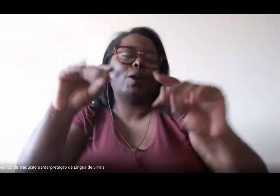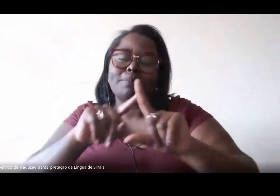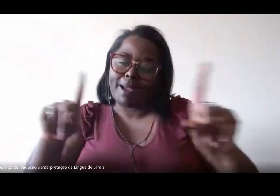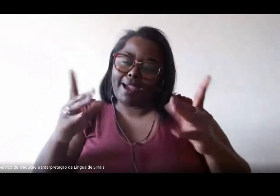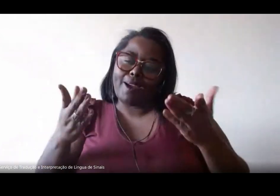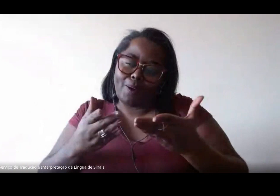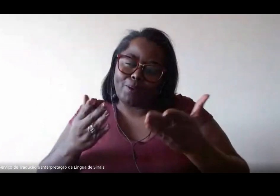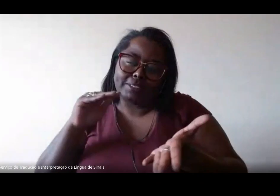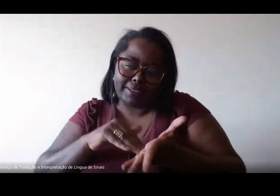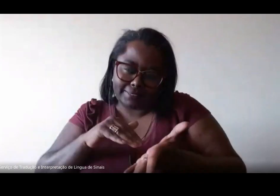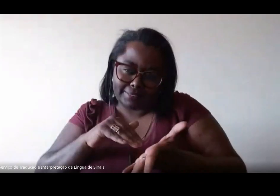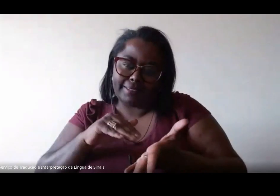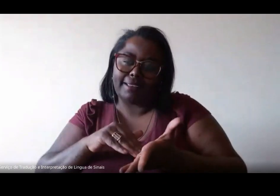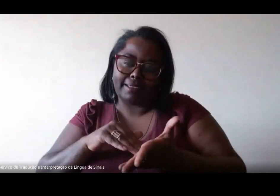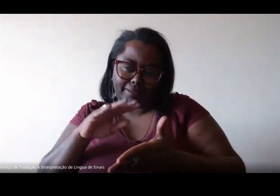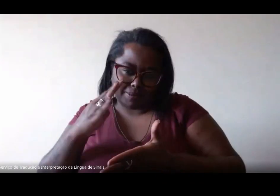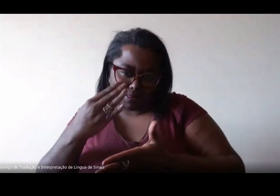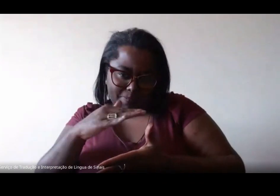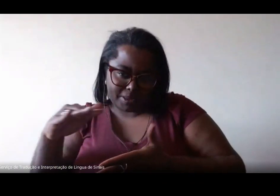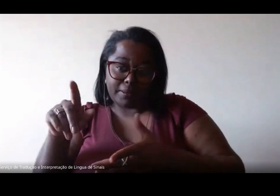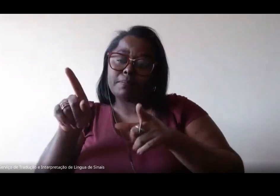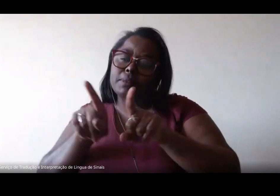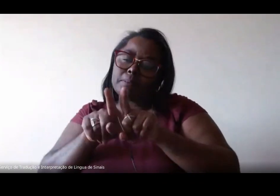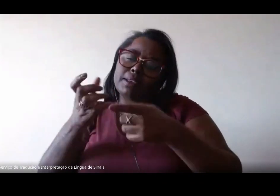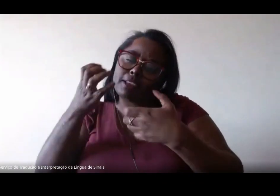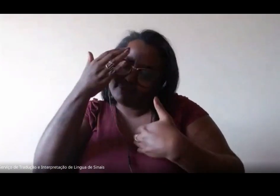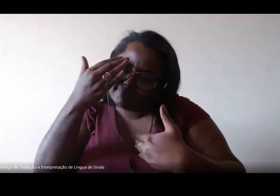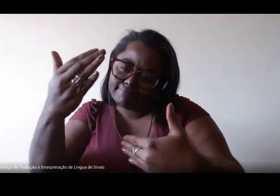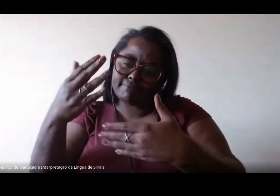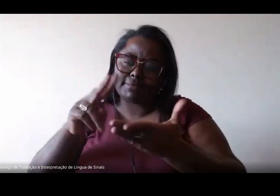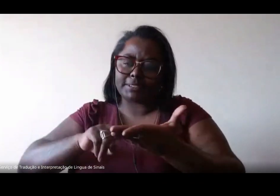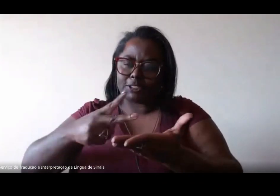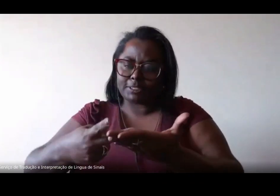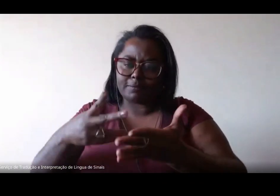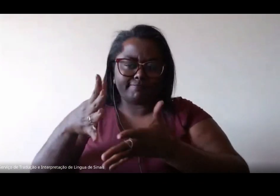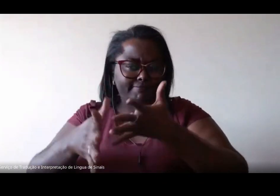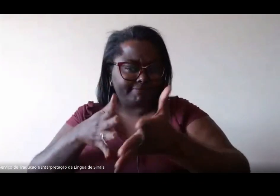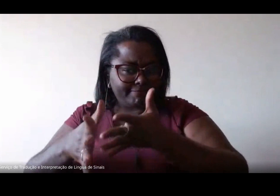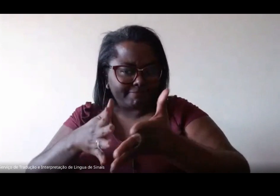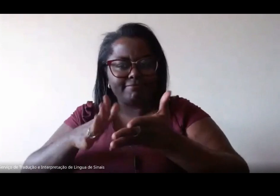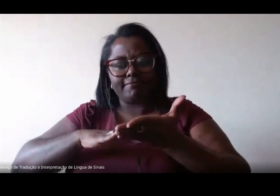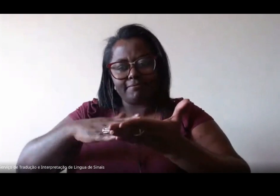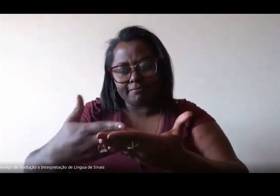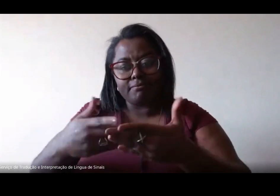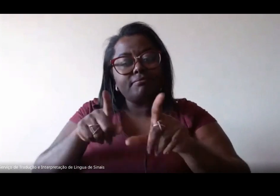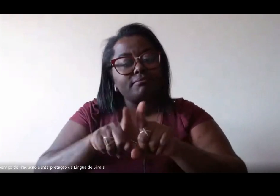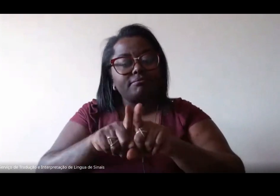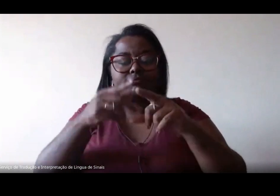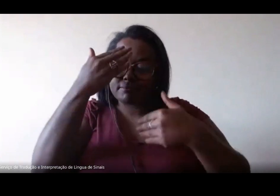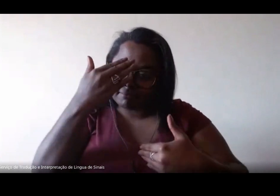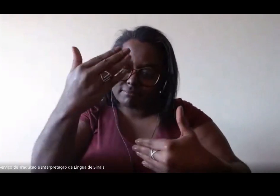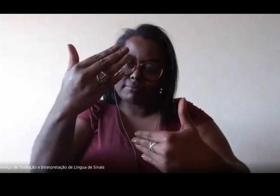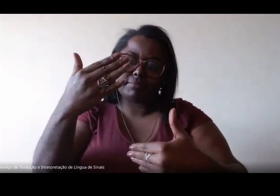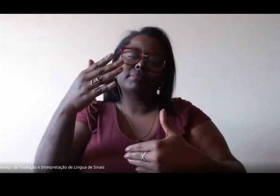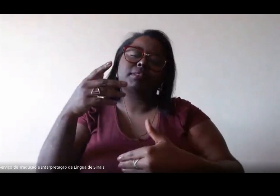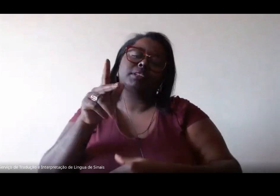aí. Quero muito agradecer também a tradução em Libras. E agradecer às professoras, então, por terem aceitado